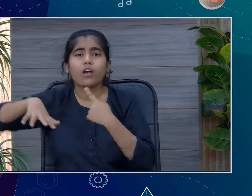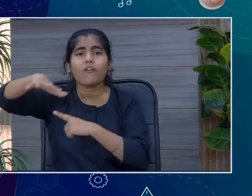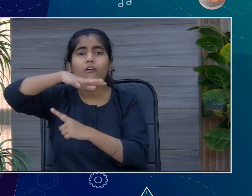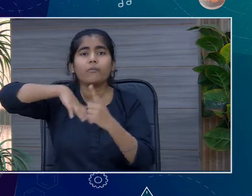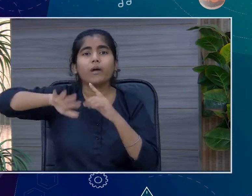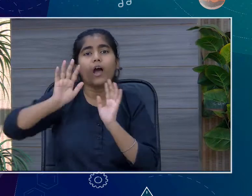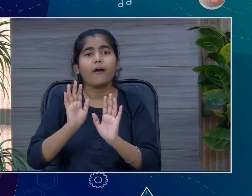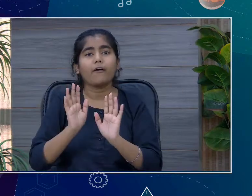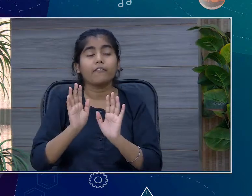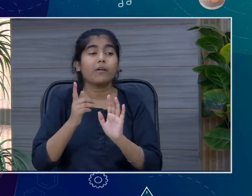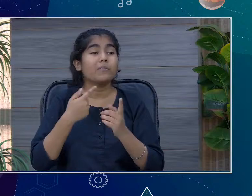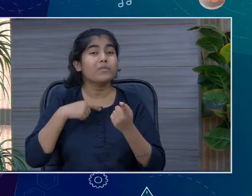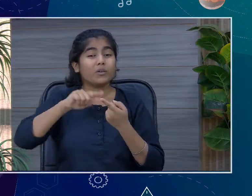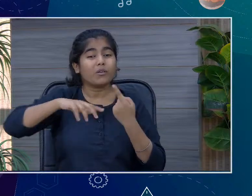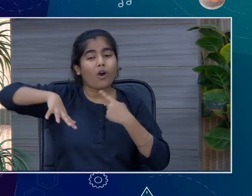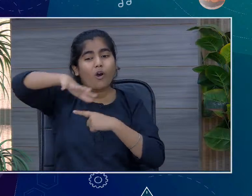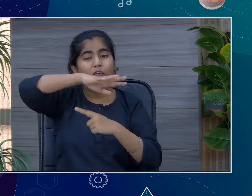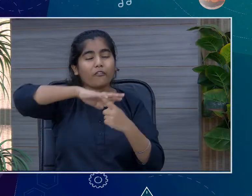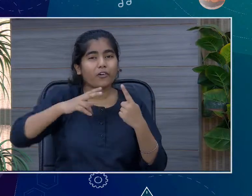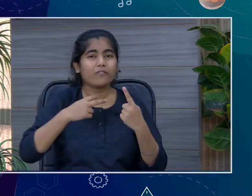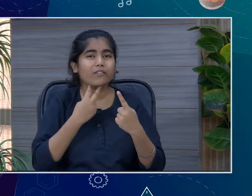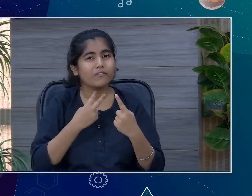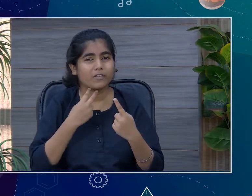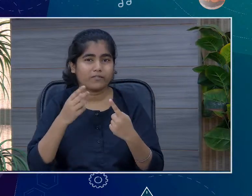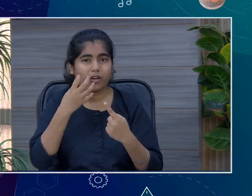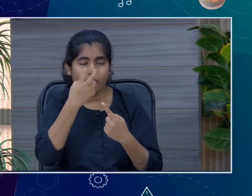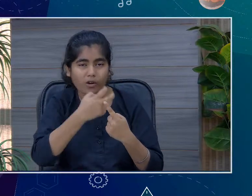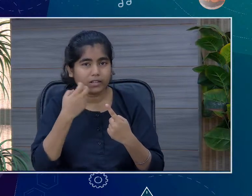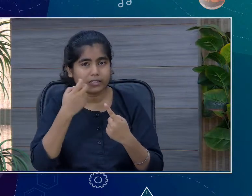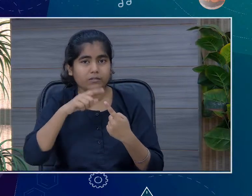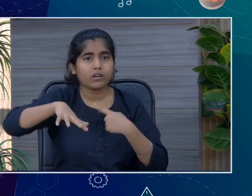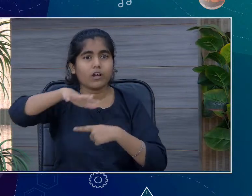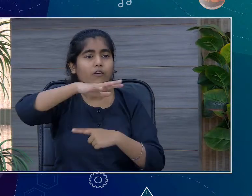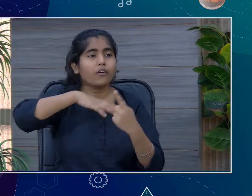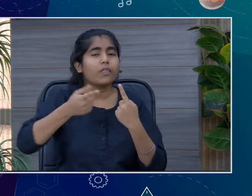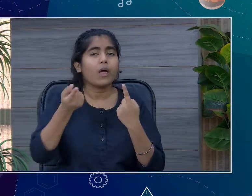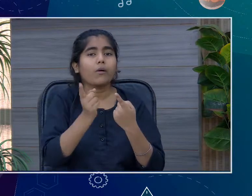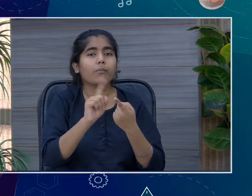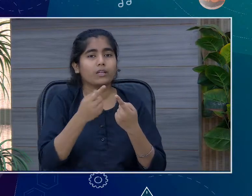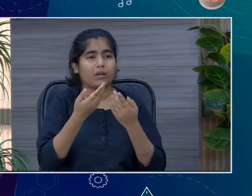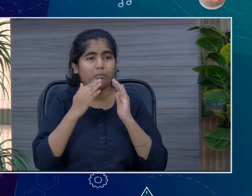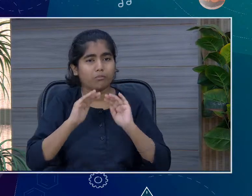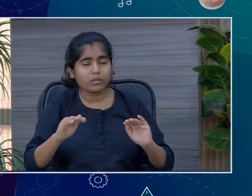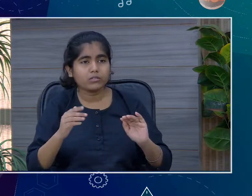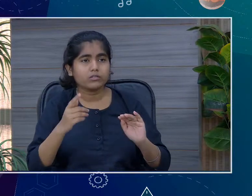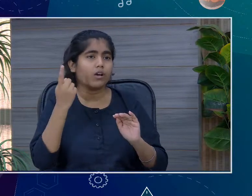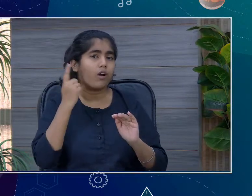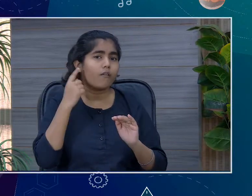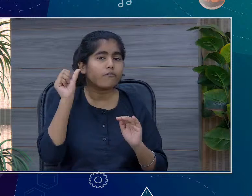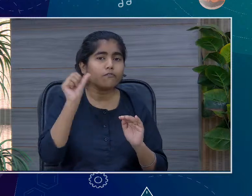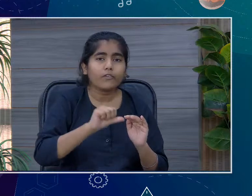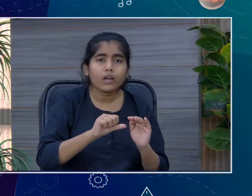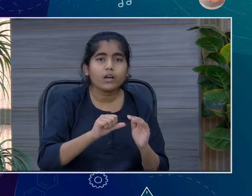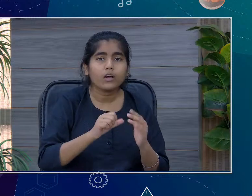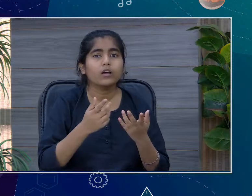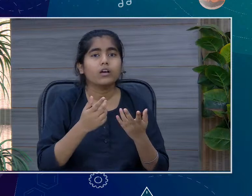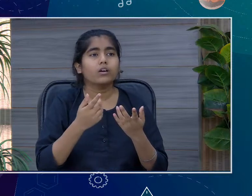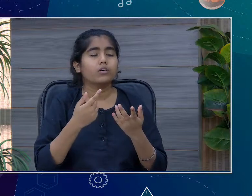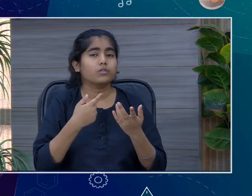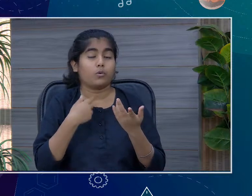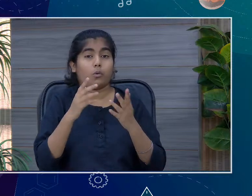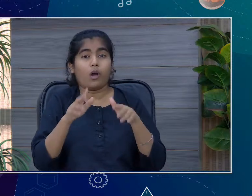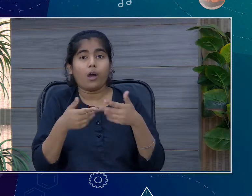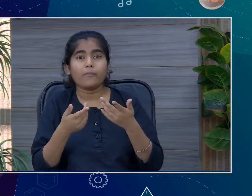स्पोकन लैंग्वेज का जो एनवायरनमेंट है, तो होता क्या है, ये बच्चे सुन नहीं पा रहे हैं तो वो बहुत अच्छे से